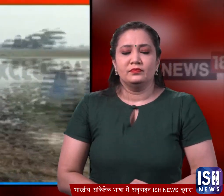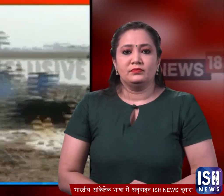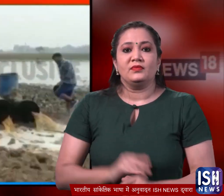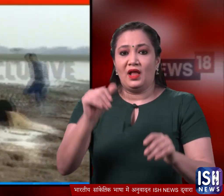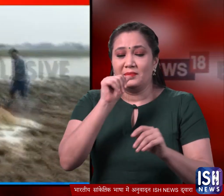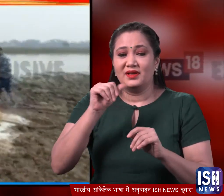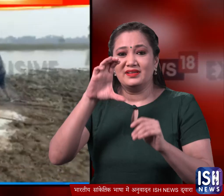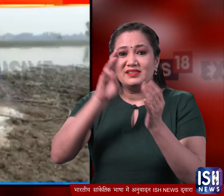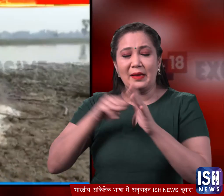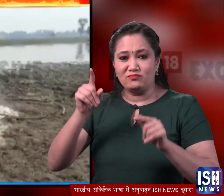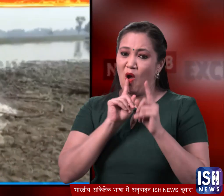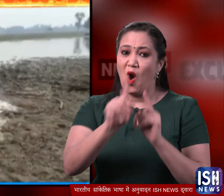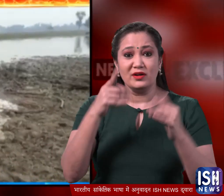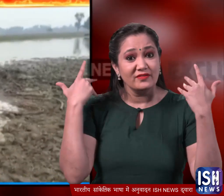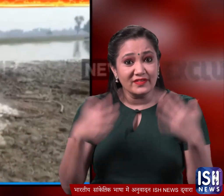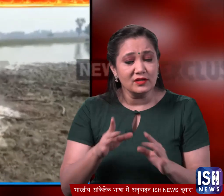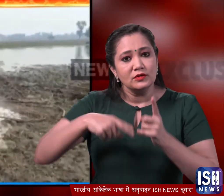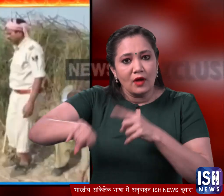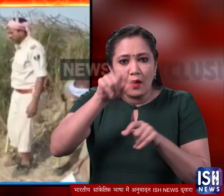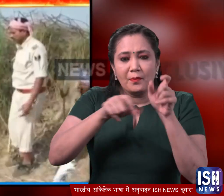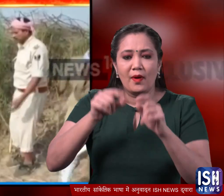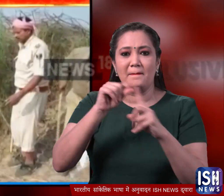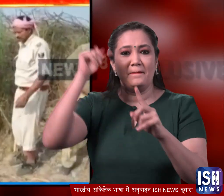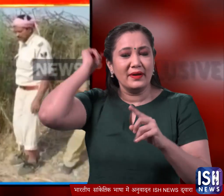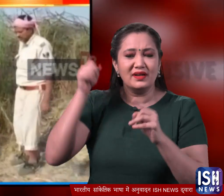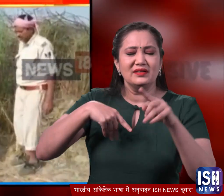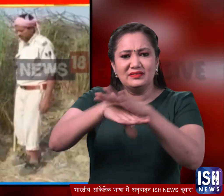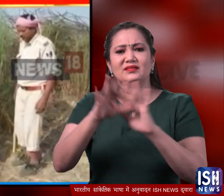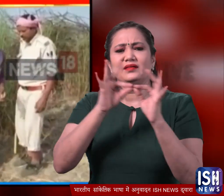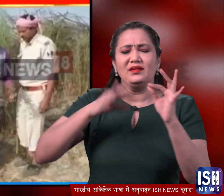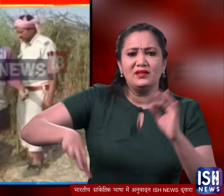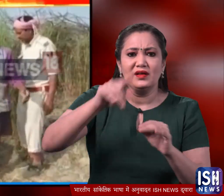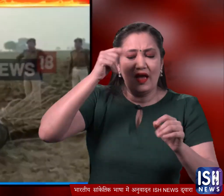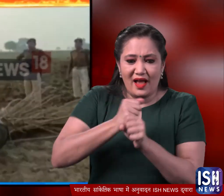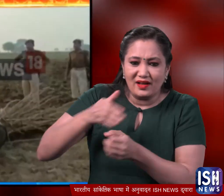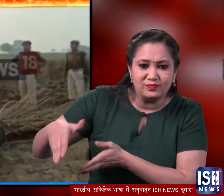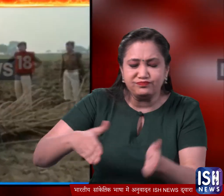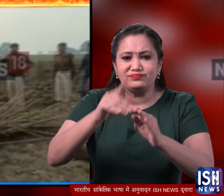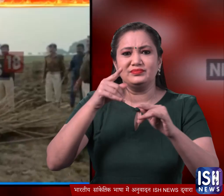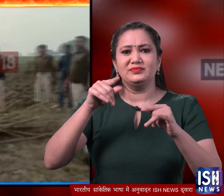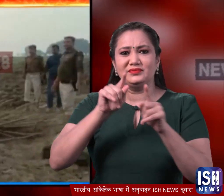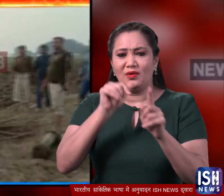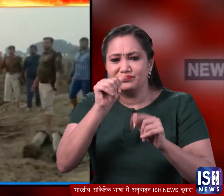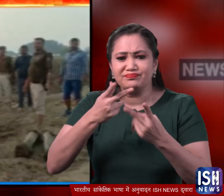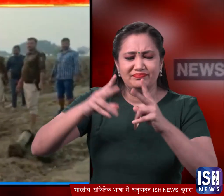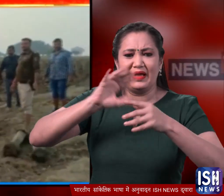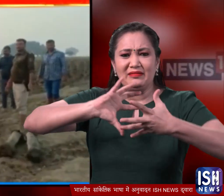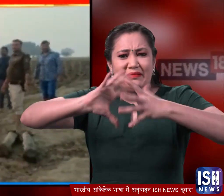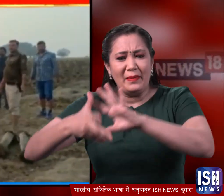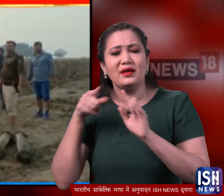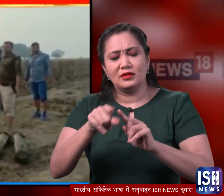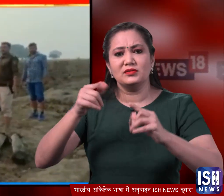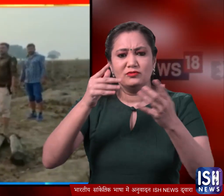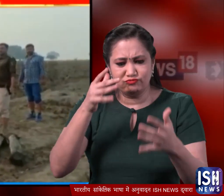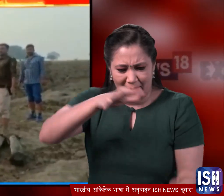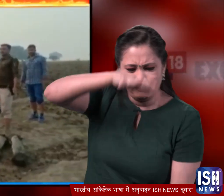और बिहार के मुख्यमंत्री की इस चेतावनी का असर दिखने भी लगा। पटना के मोकामा में पुलिस ने गंगा किनारे बनी अवैध शराब की भट्टी पर छापा मारा और शराब